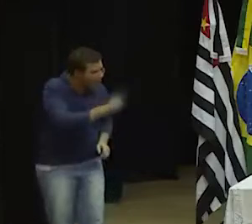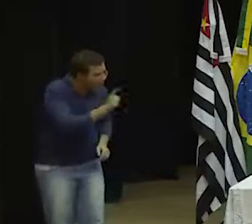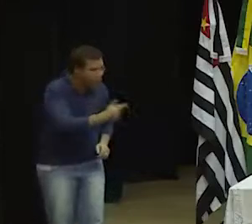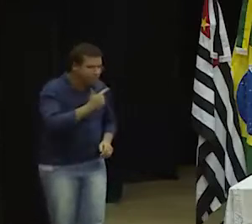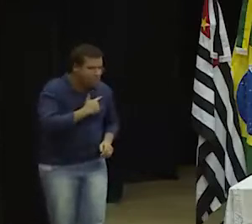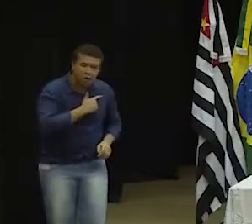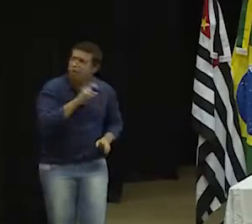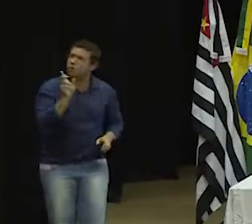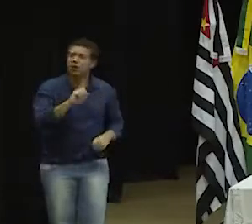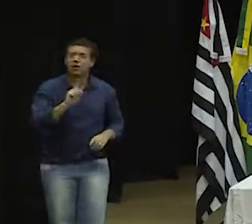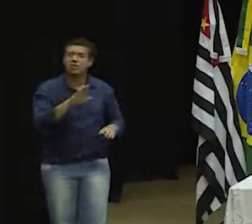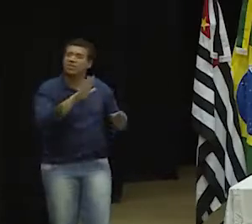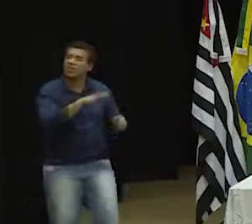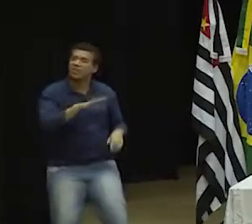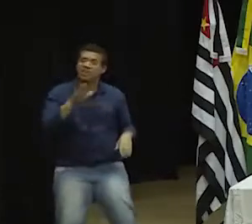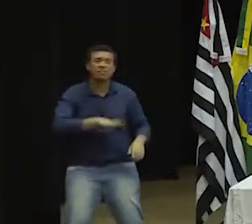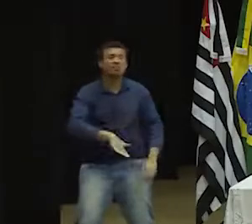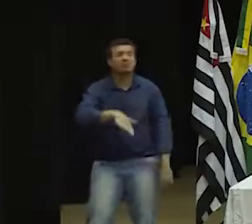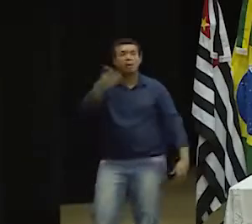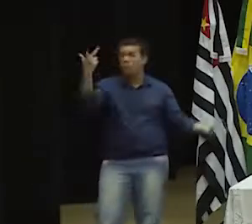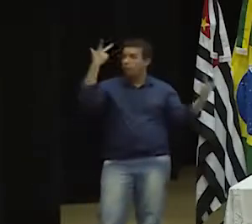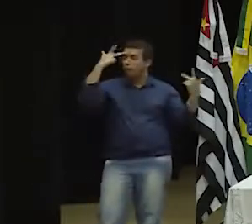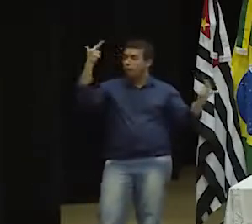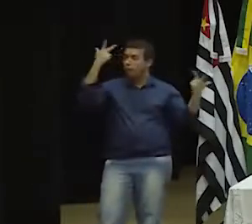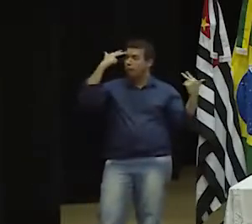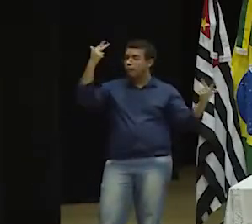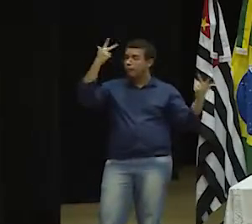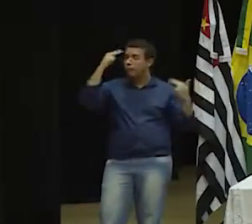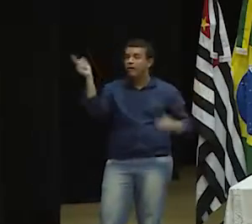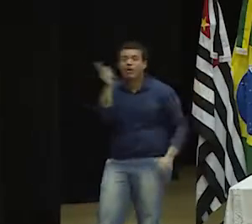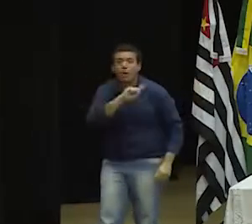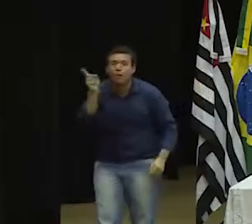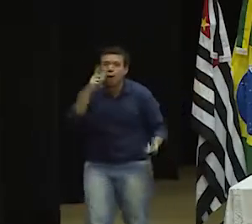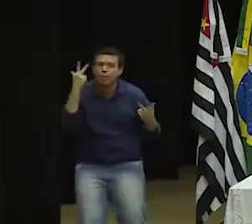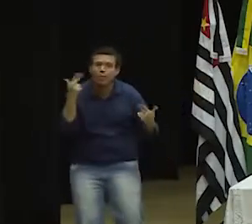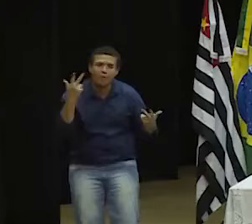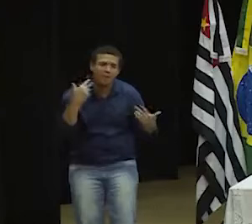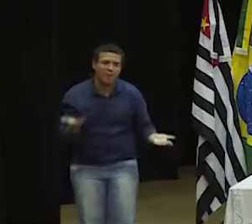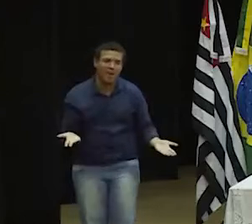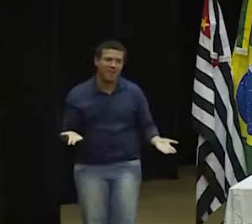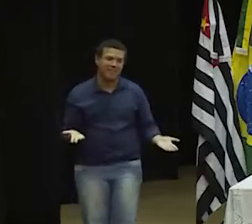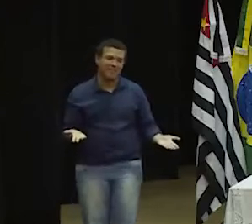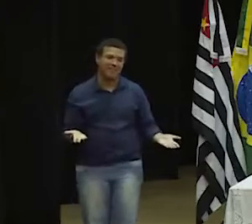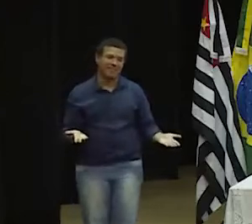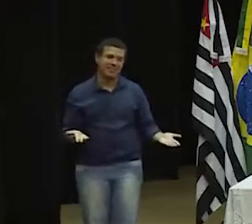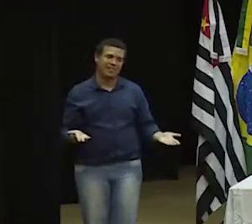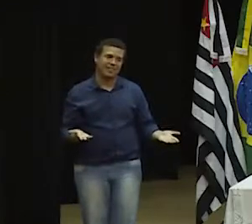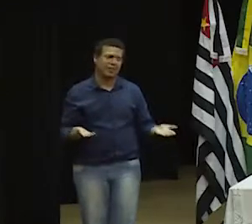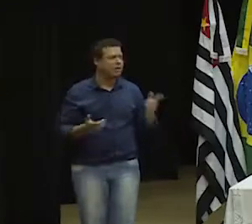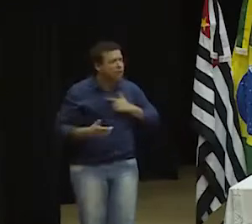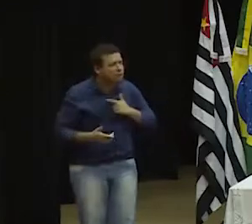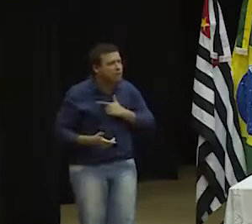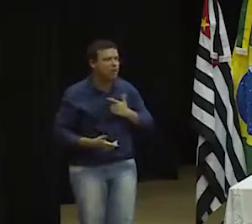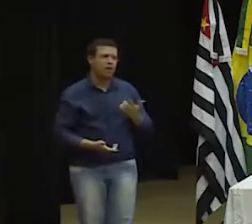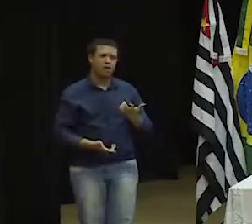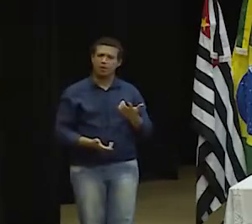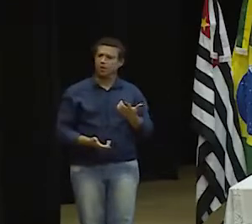orienta a criança. Olha, isso é feio. E a criança cresce achando tudo normal. Não é normal.